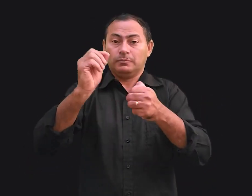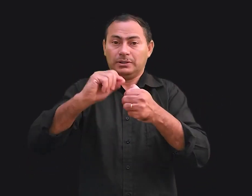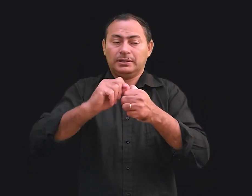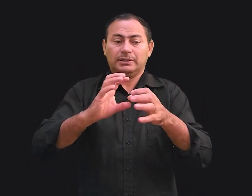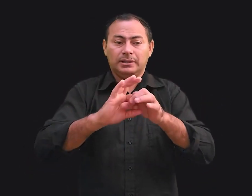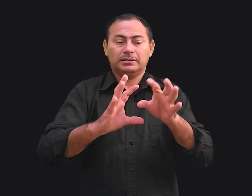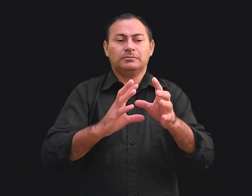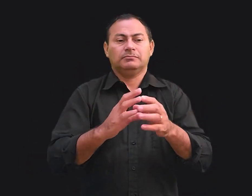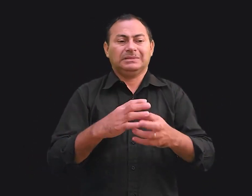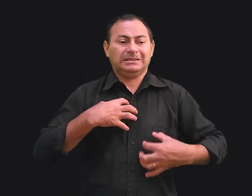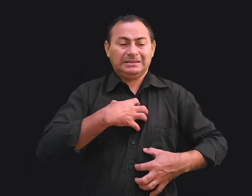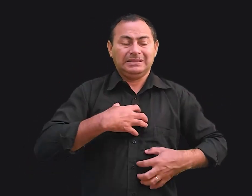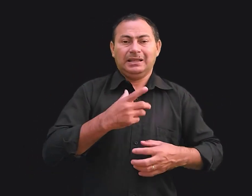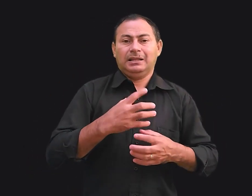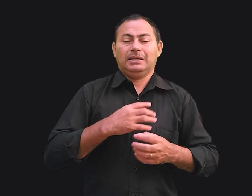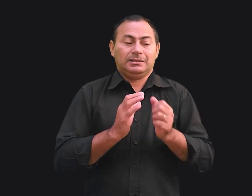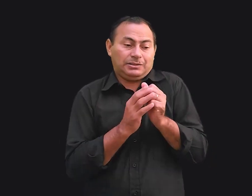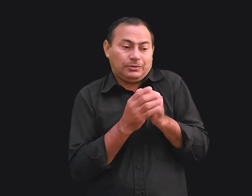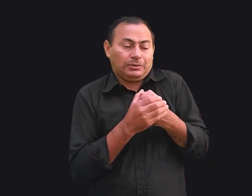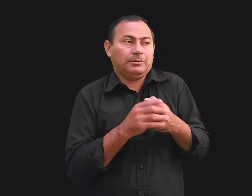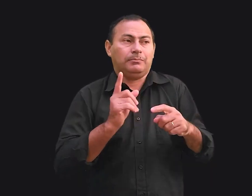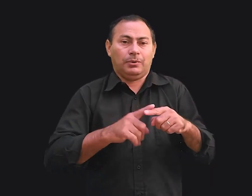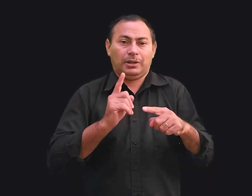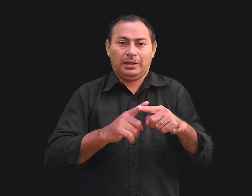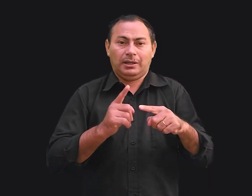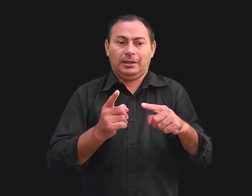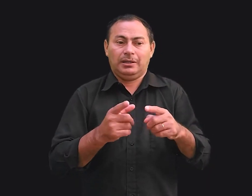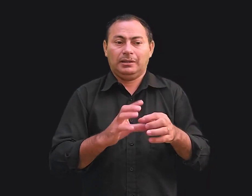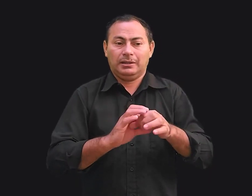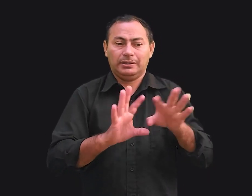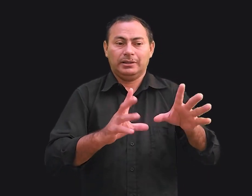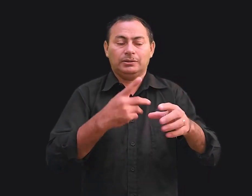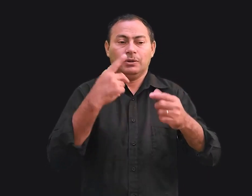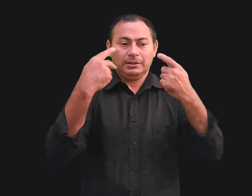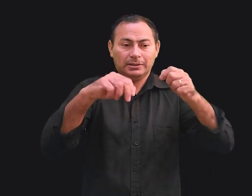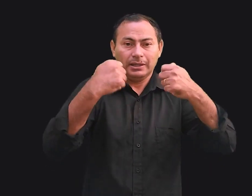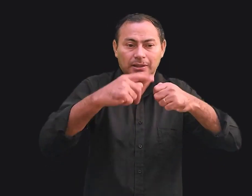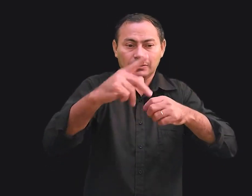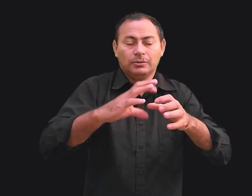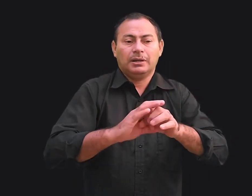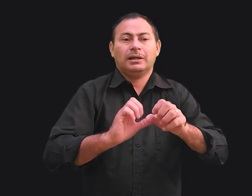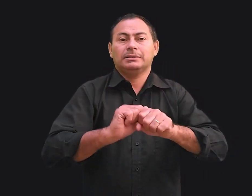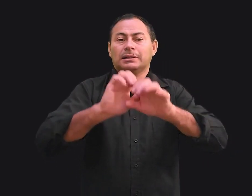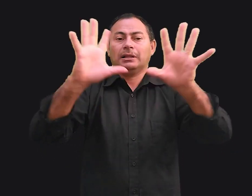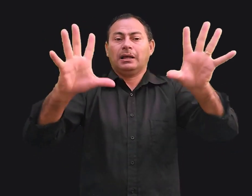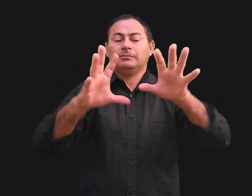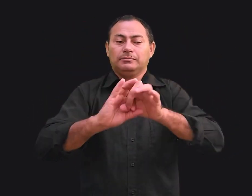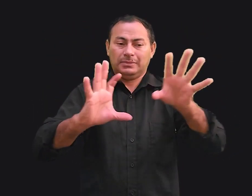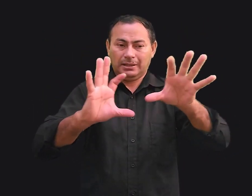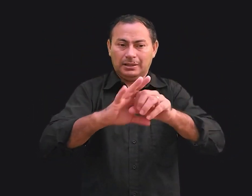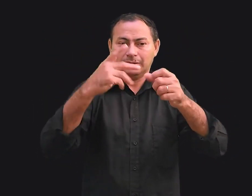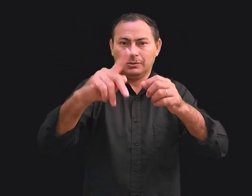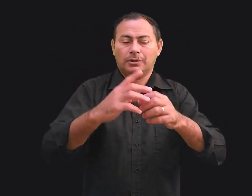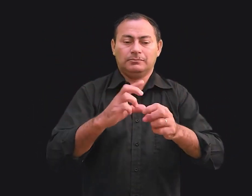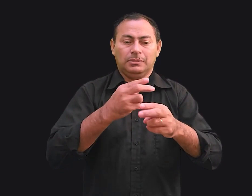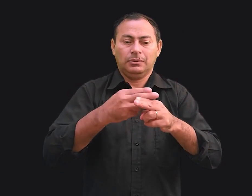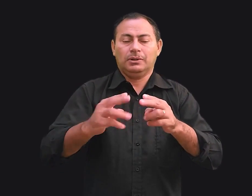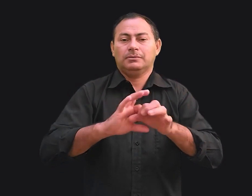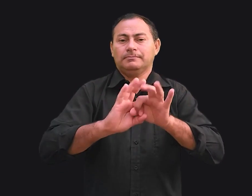isso deixará incomodado e ele vai se esconder, porque deixarei as suas necessidades às claras, deixarei a sua nudez às